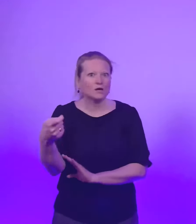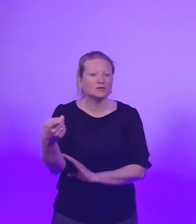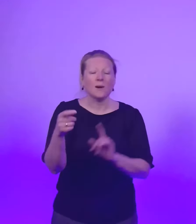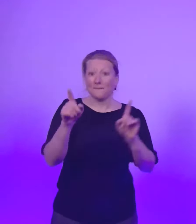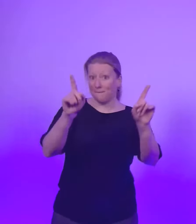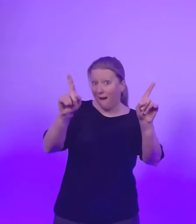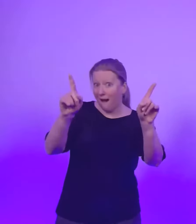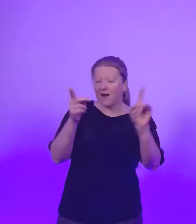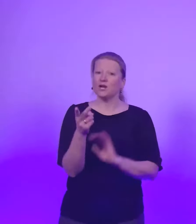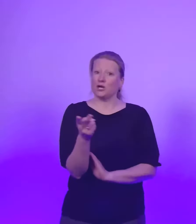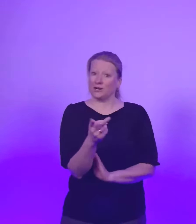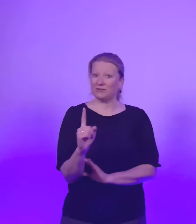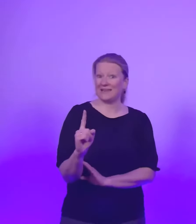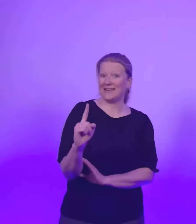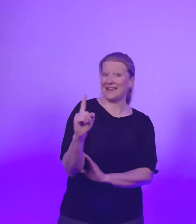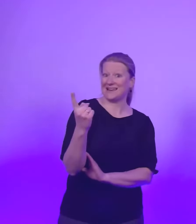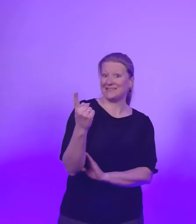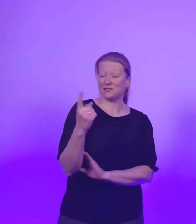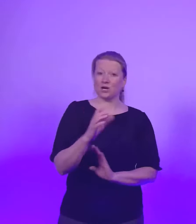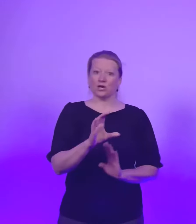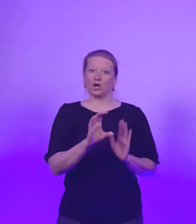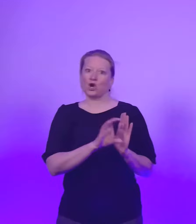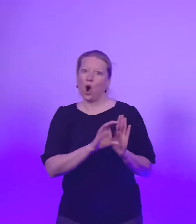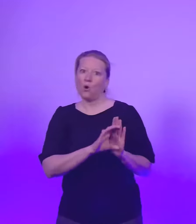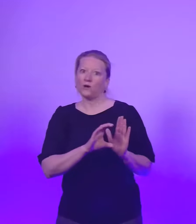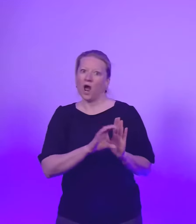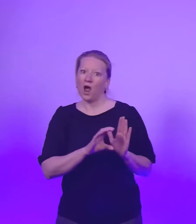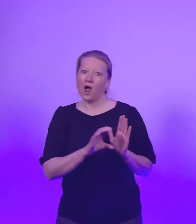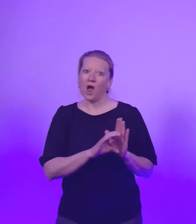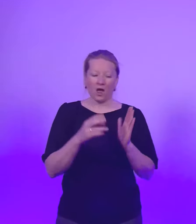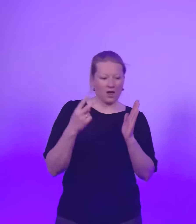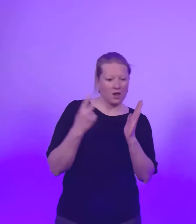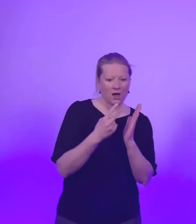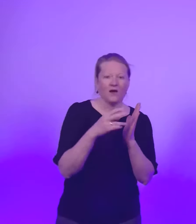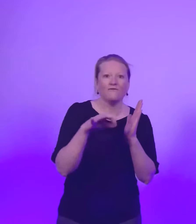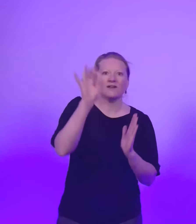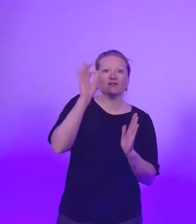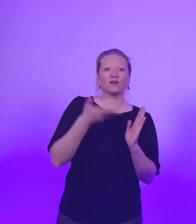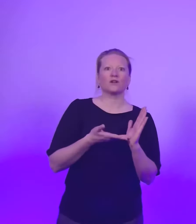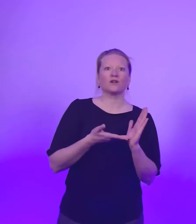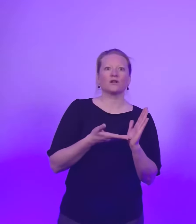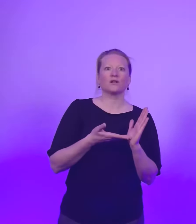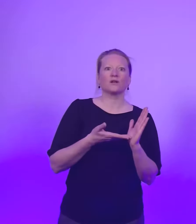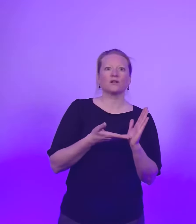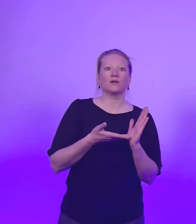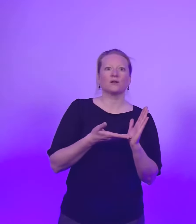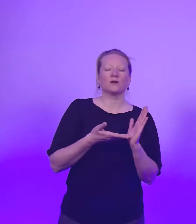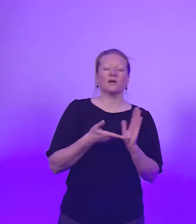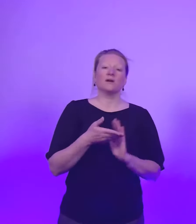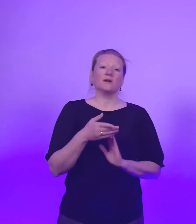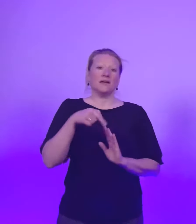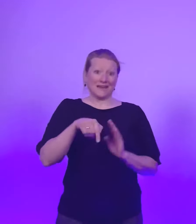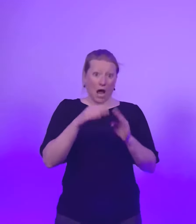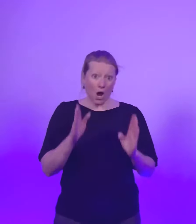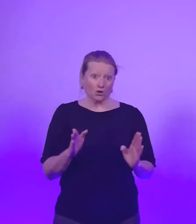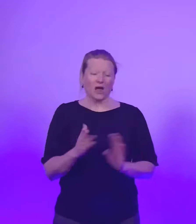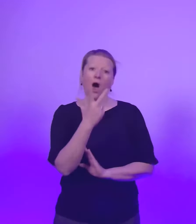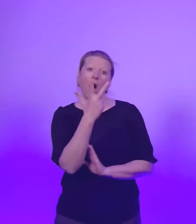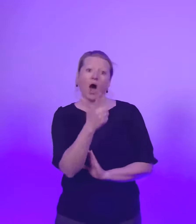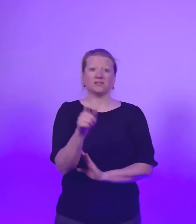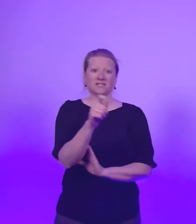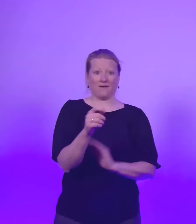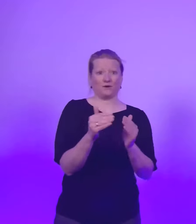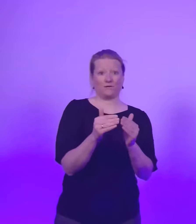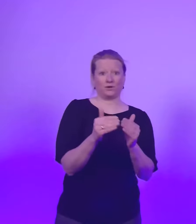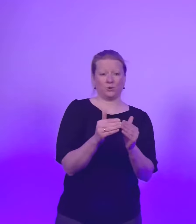moeten jullie wel eerst even de code zien te kraken. In jullie huis liggen er 8 cijfers verstopt. Oké. Bij iedere